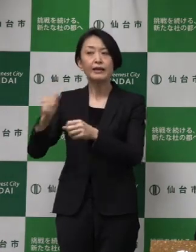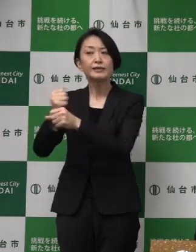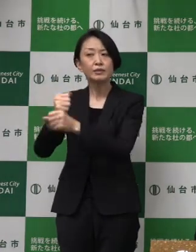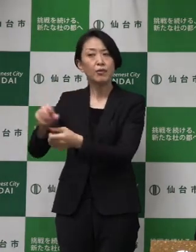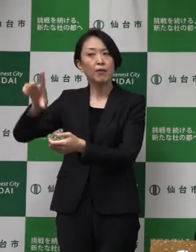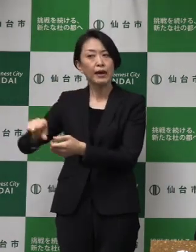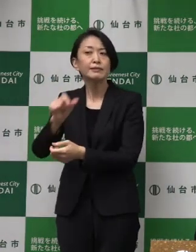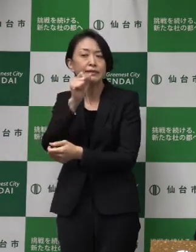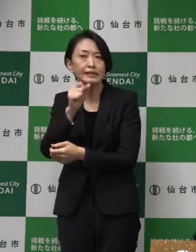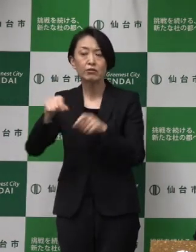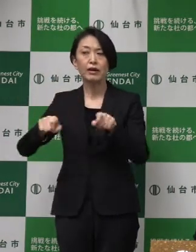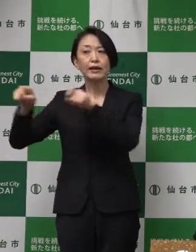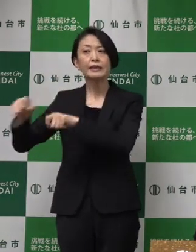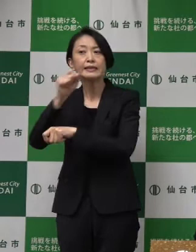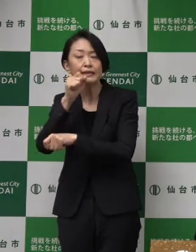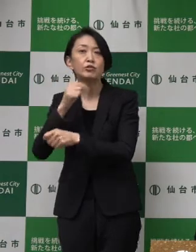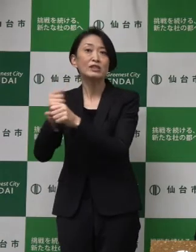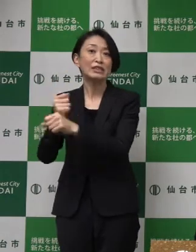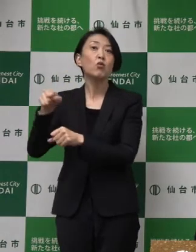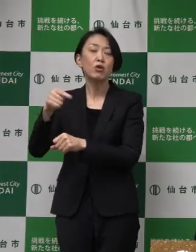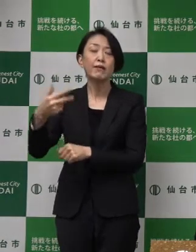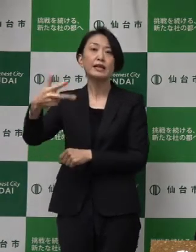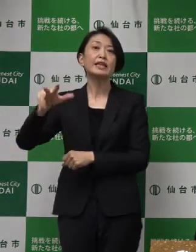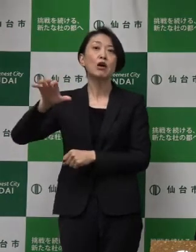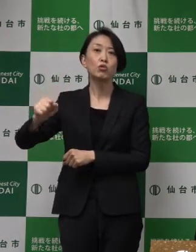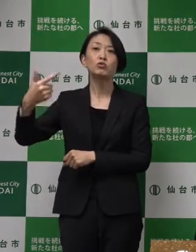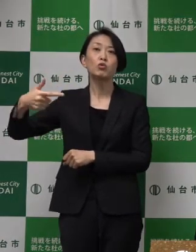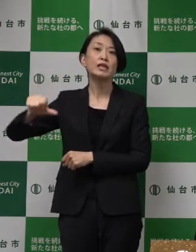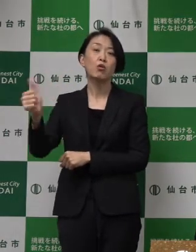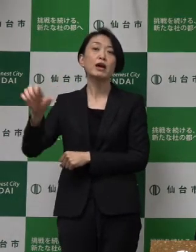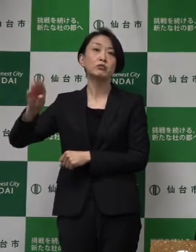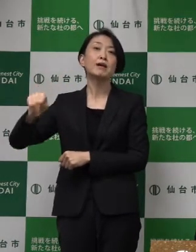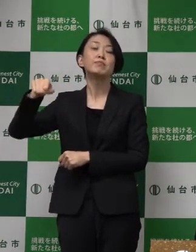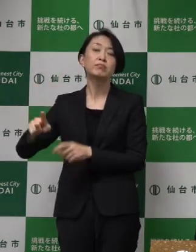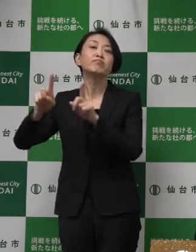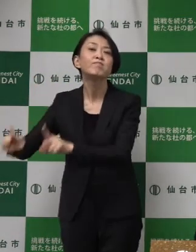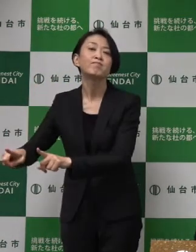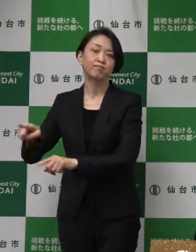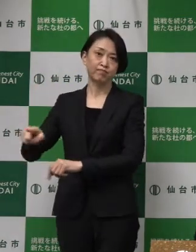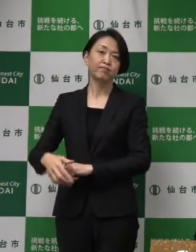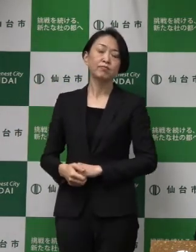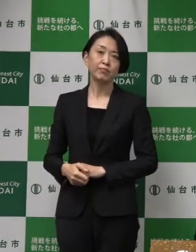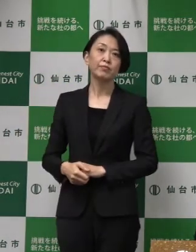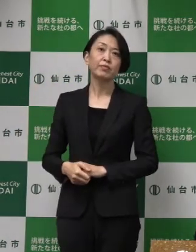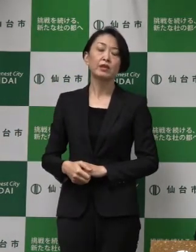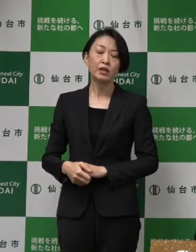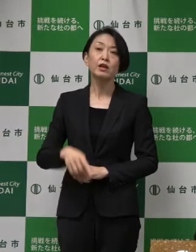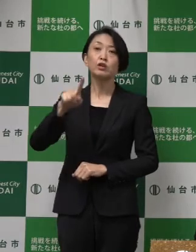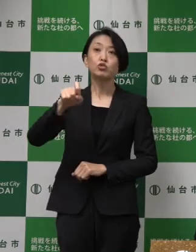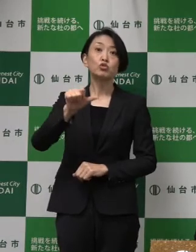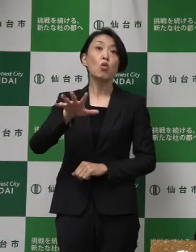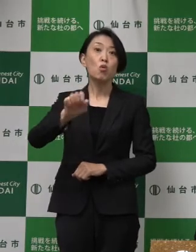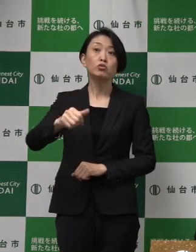などについて7億6500万円を減額することにより15億